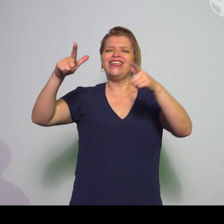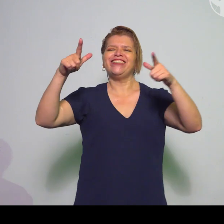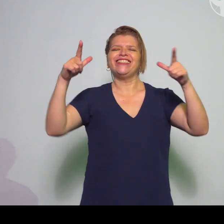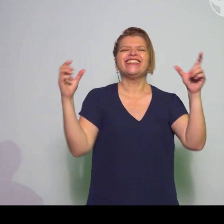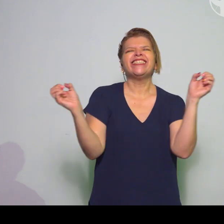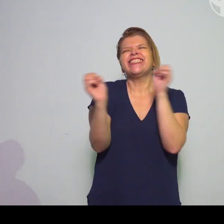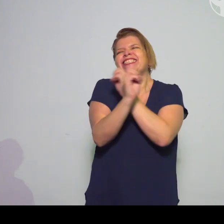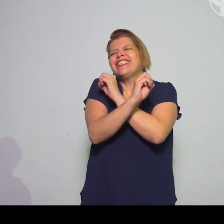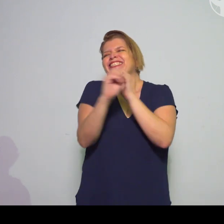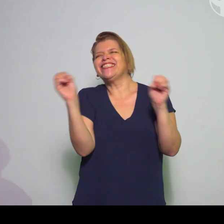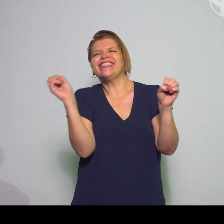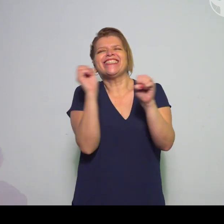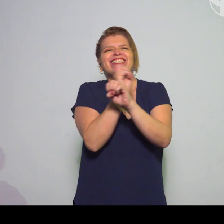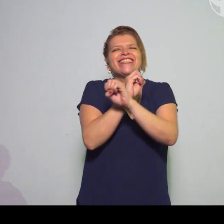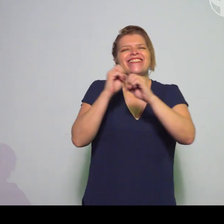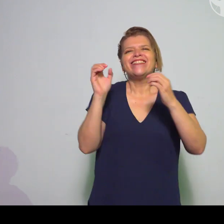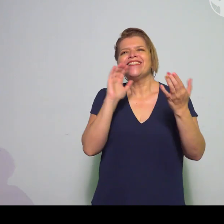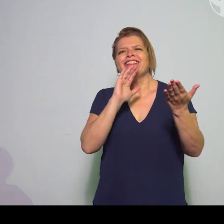creación.